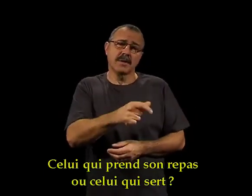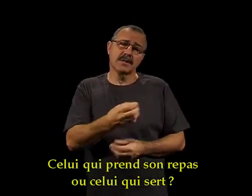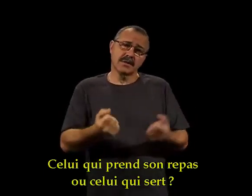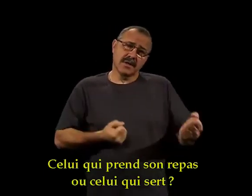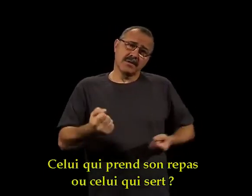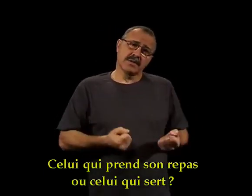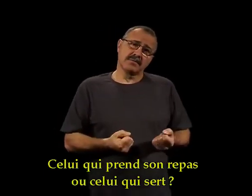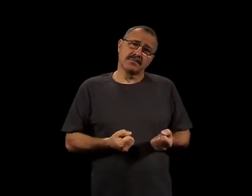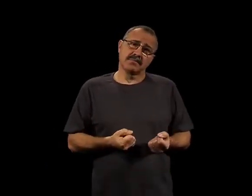sert ?